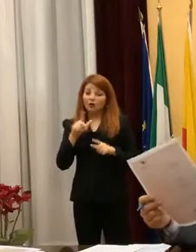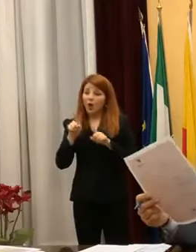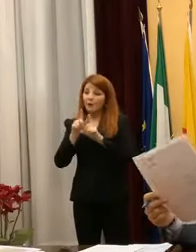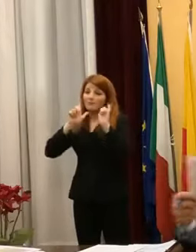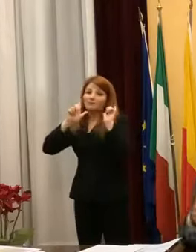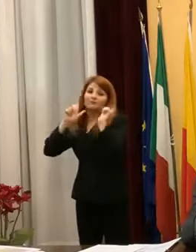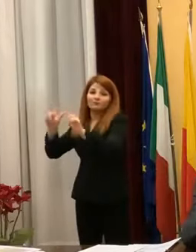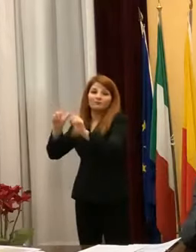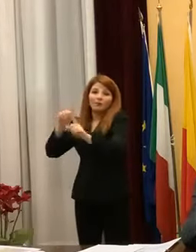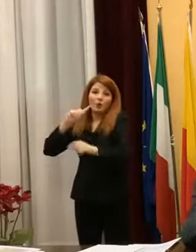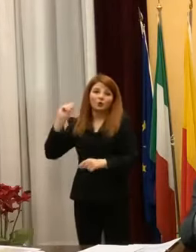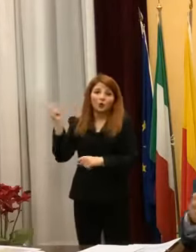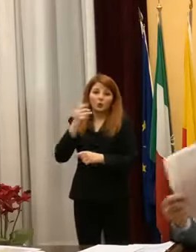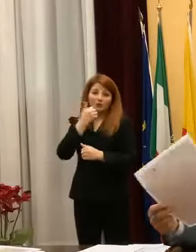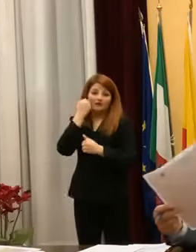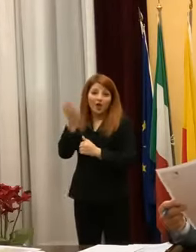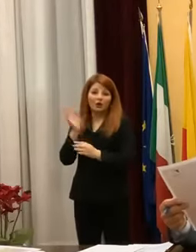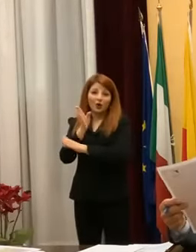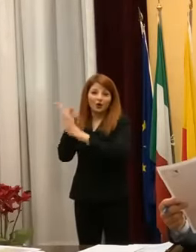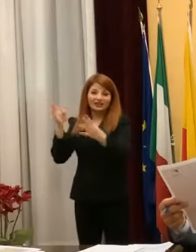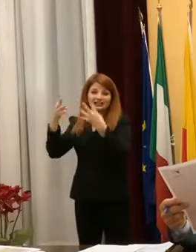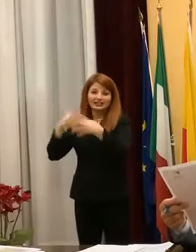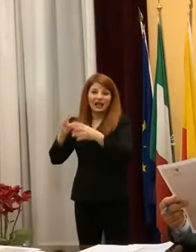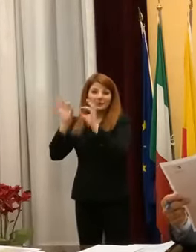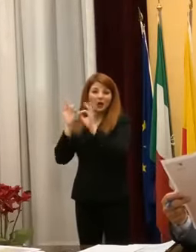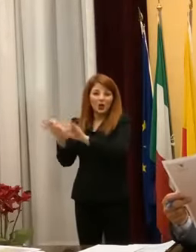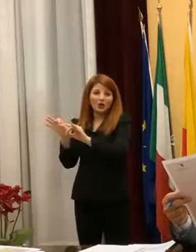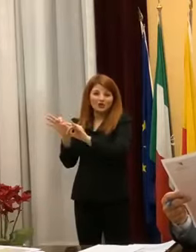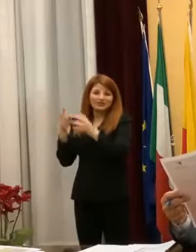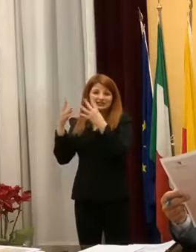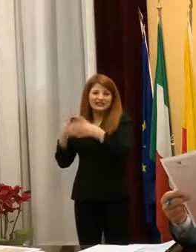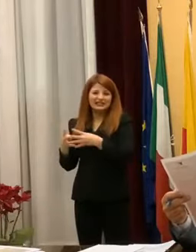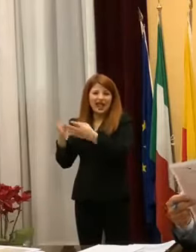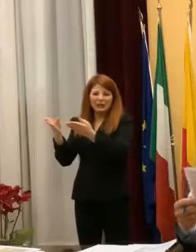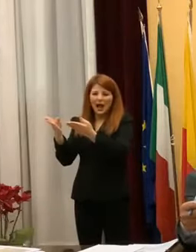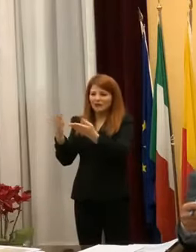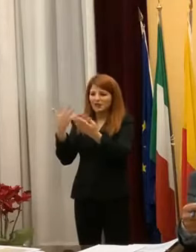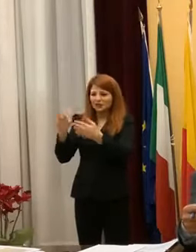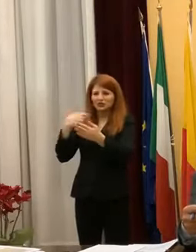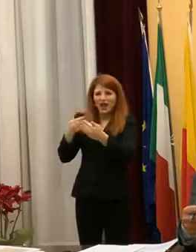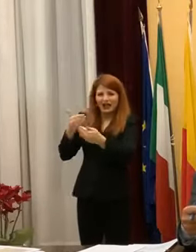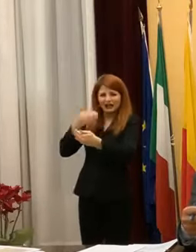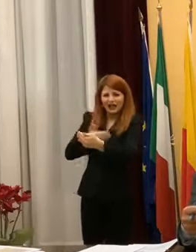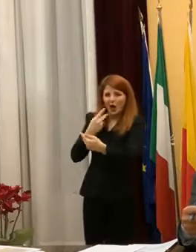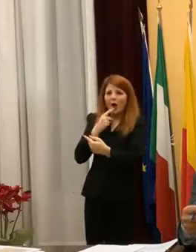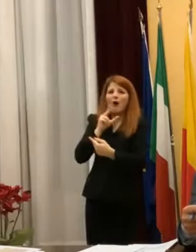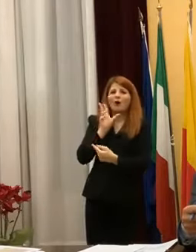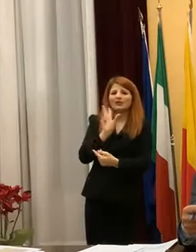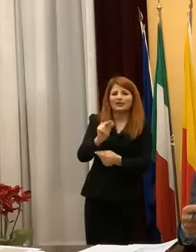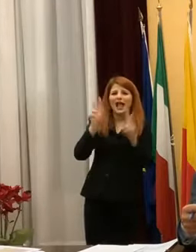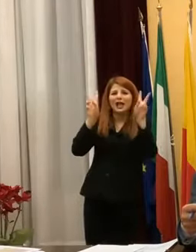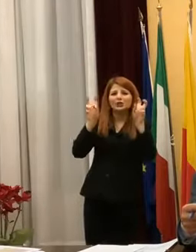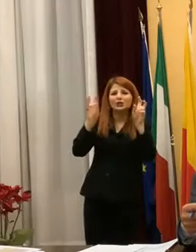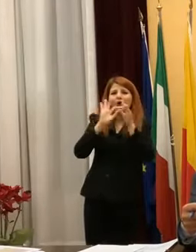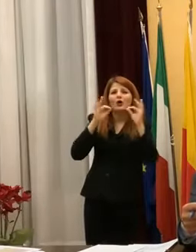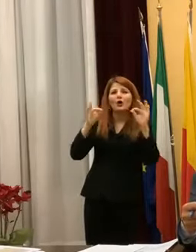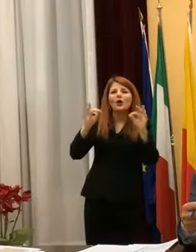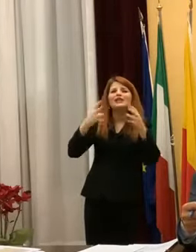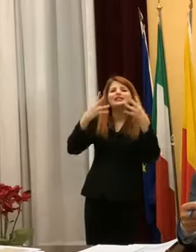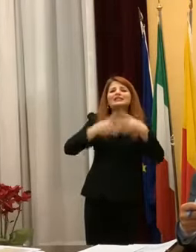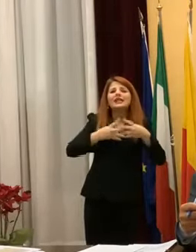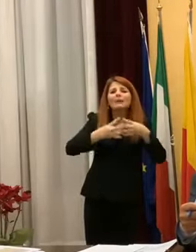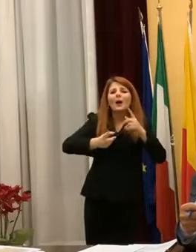è ormai manifestato è un sistema che io ho sempre definito politico mafioso, perché chi è che attenta